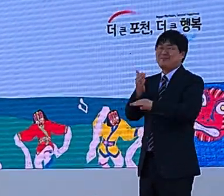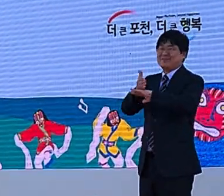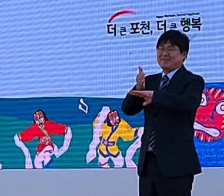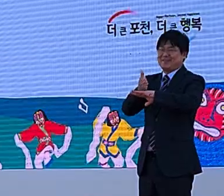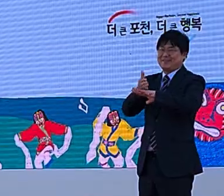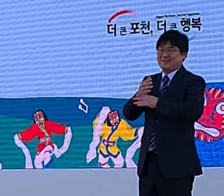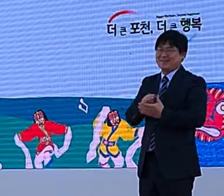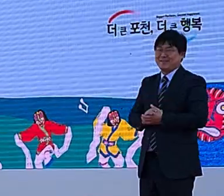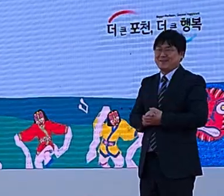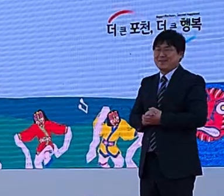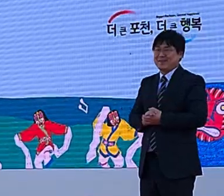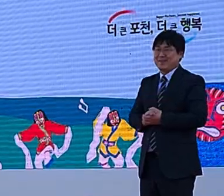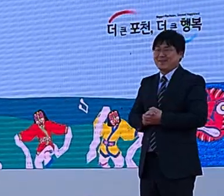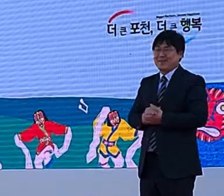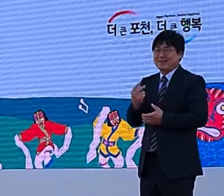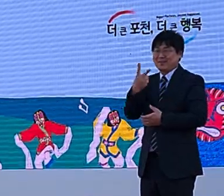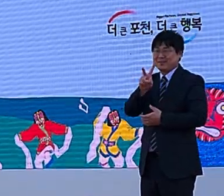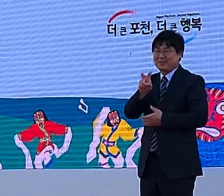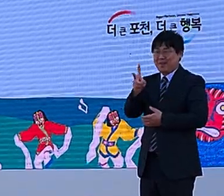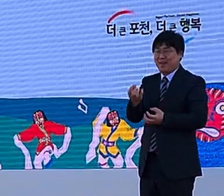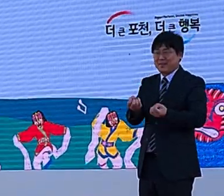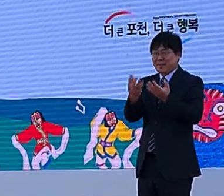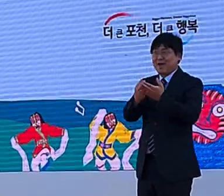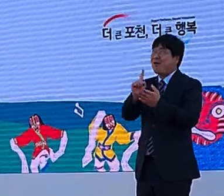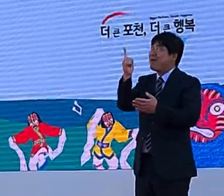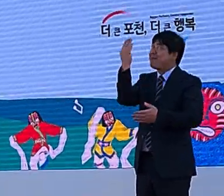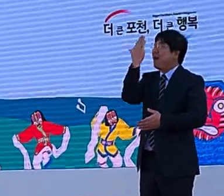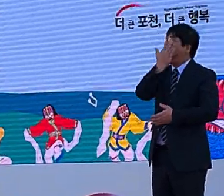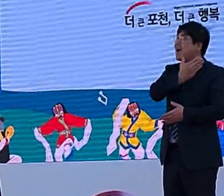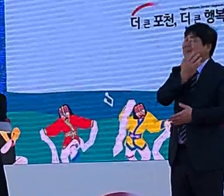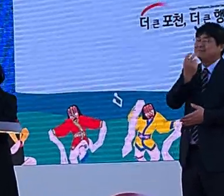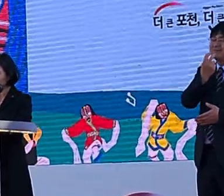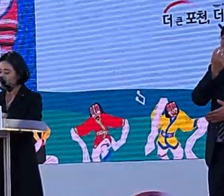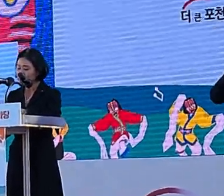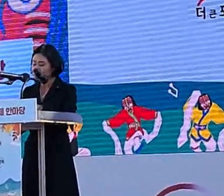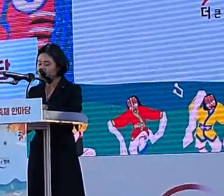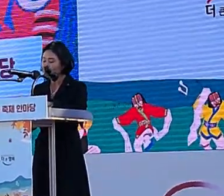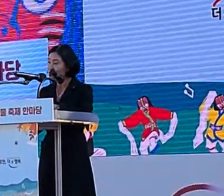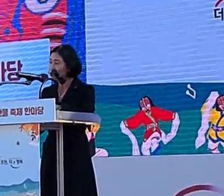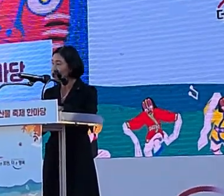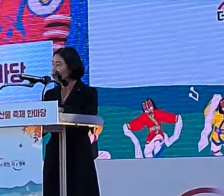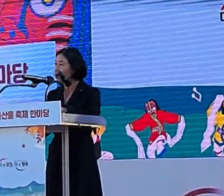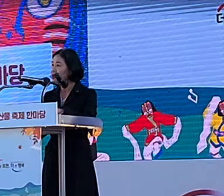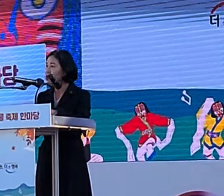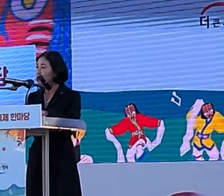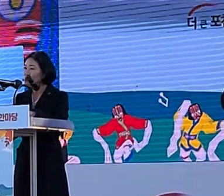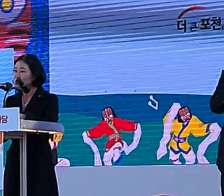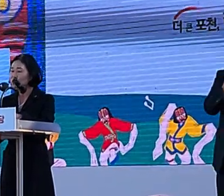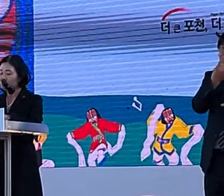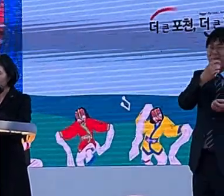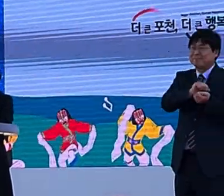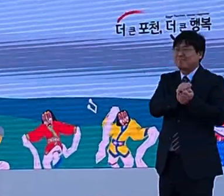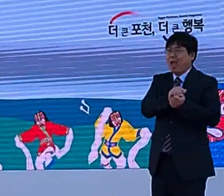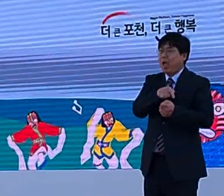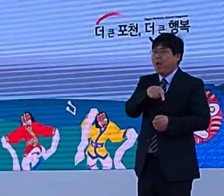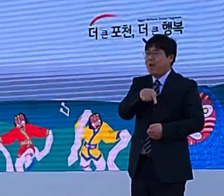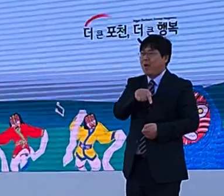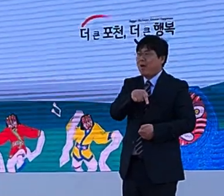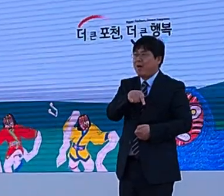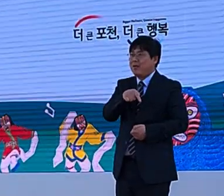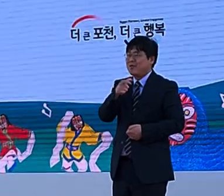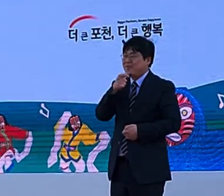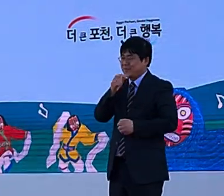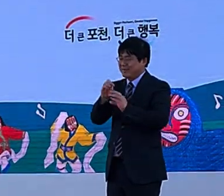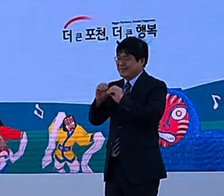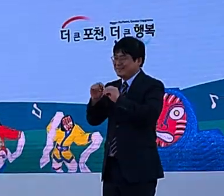드립니다 금년도 행사는 포천에 맑은 공기와 청정 지하수로 빚은 전통주와 물건